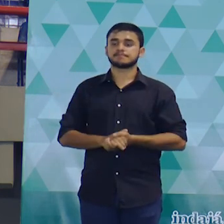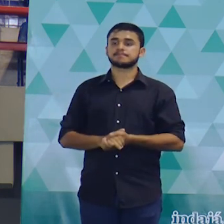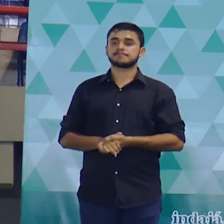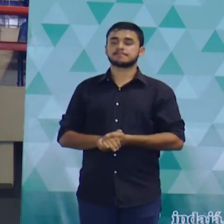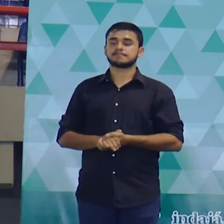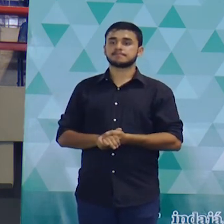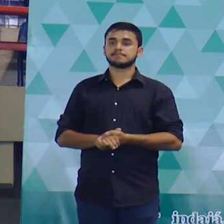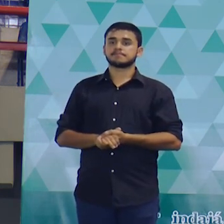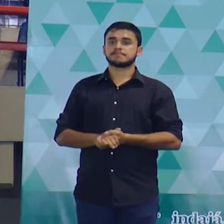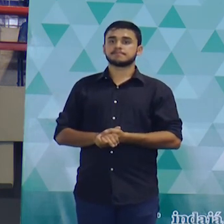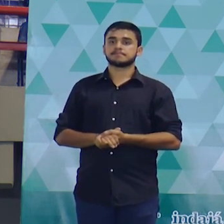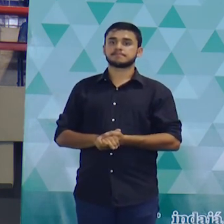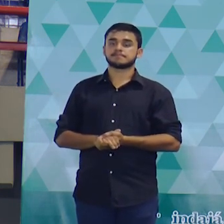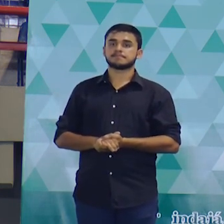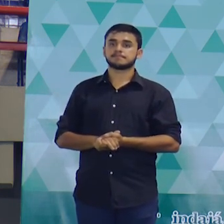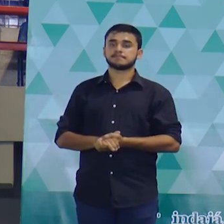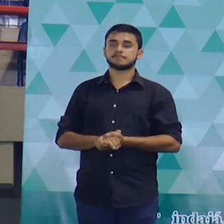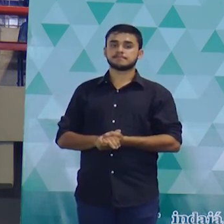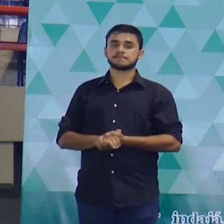Ok?